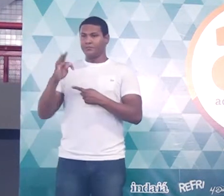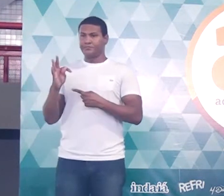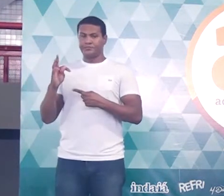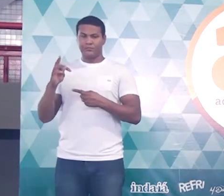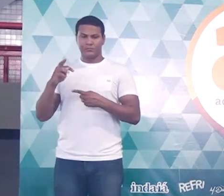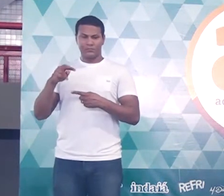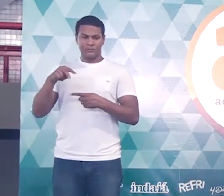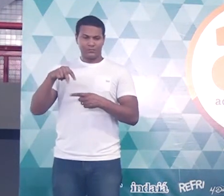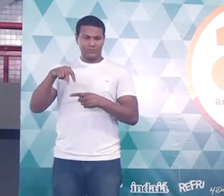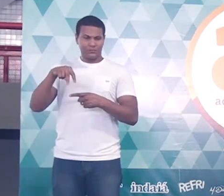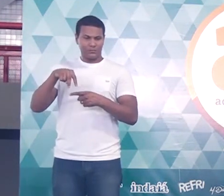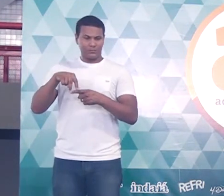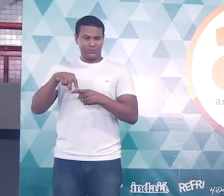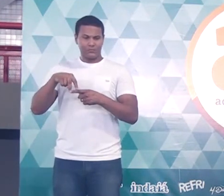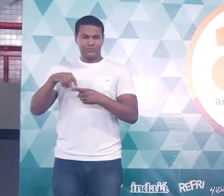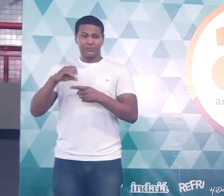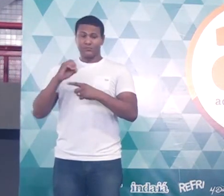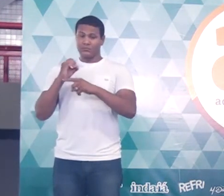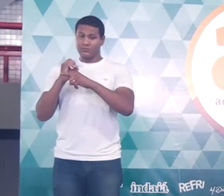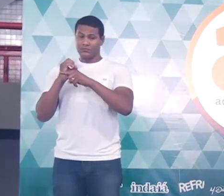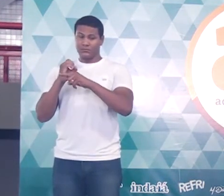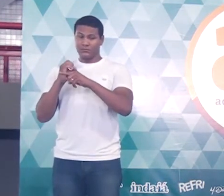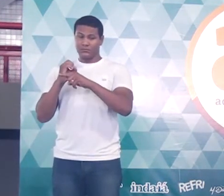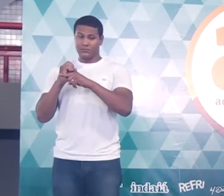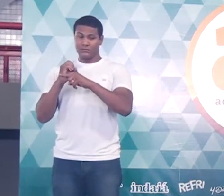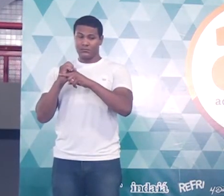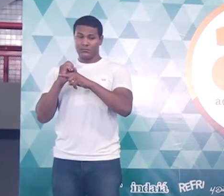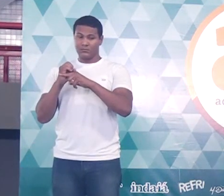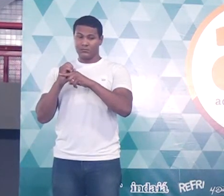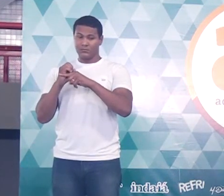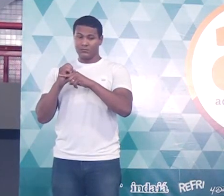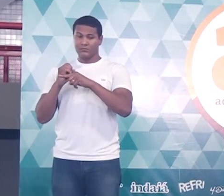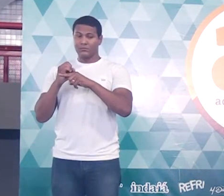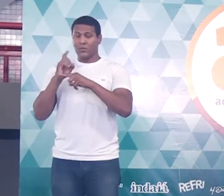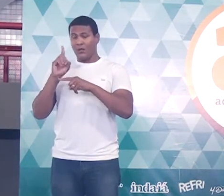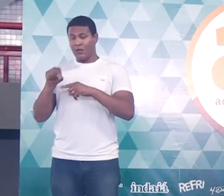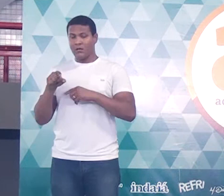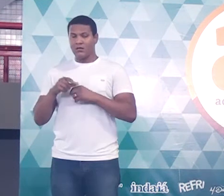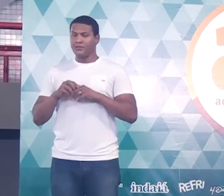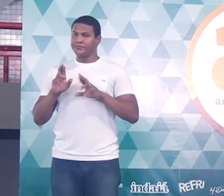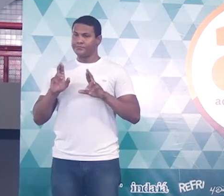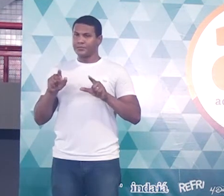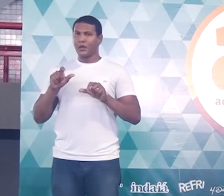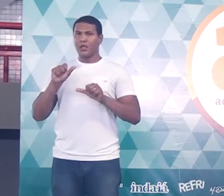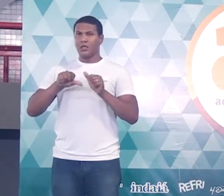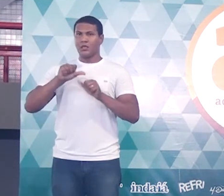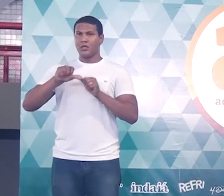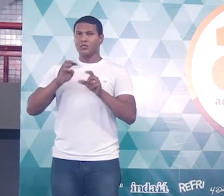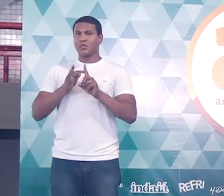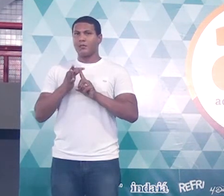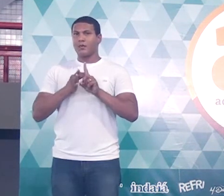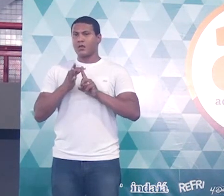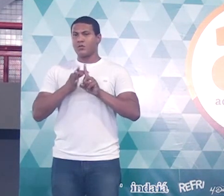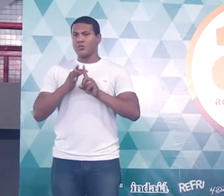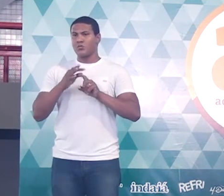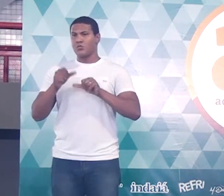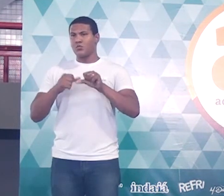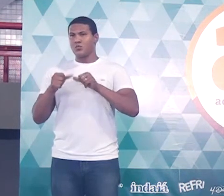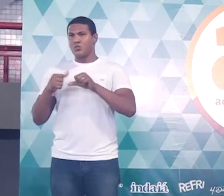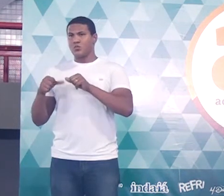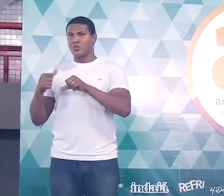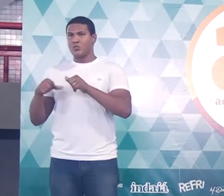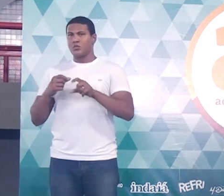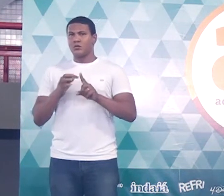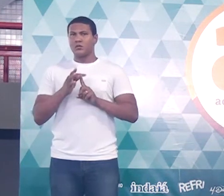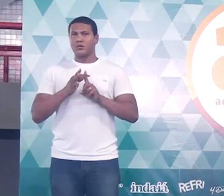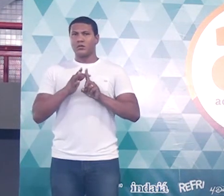Δθ, né, é a variação de temperatura. Eu gosto mais de chamar de diferença de temperatura. Mas tudo